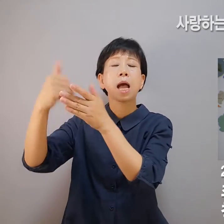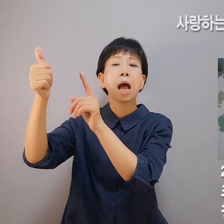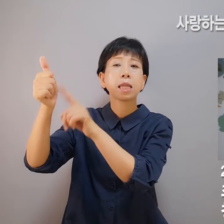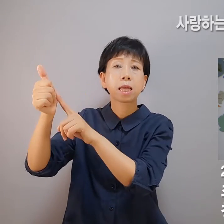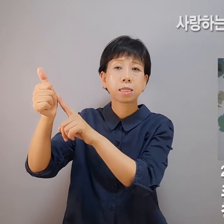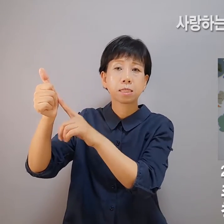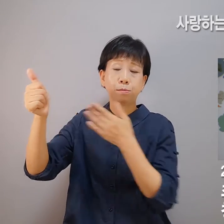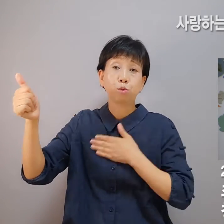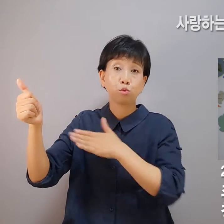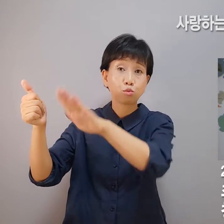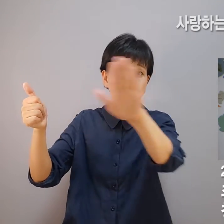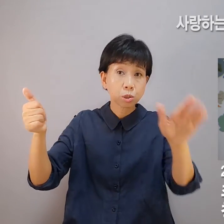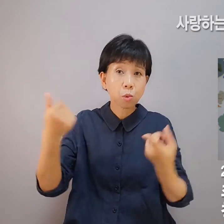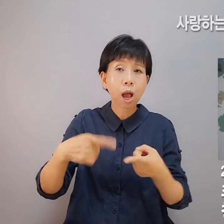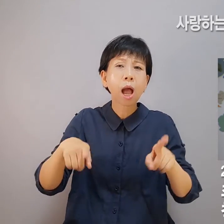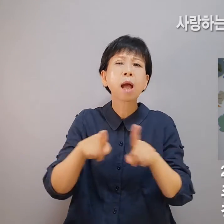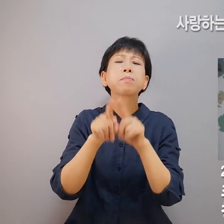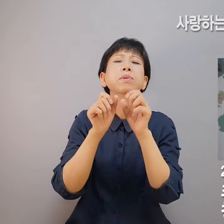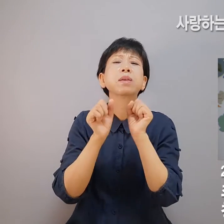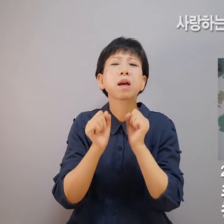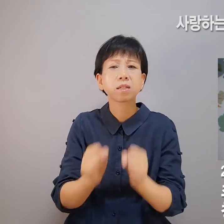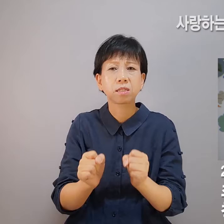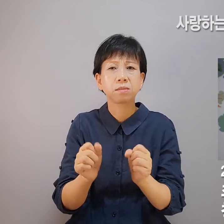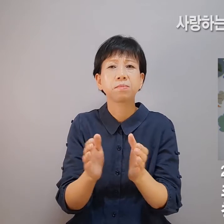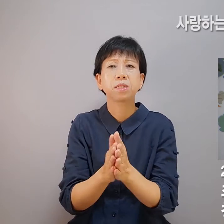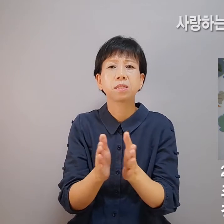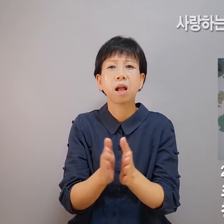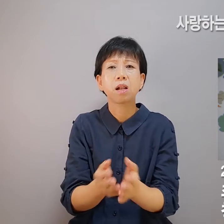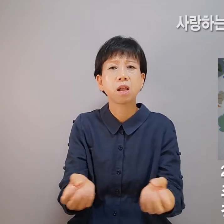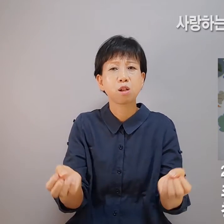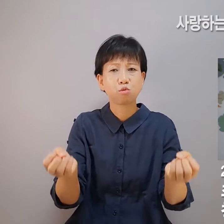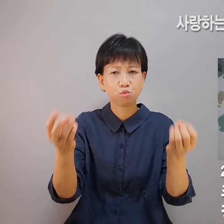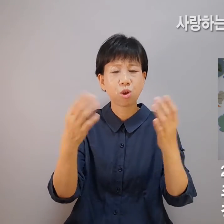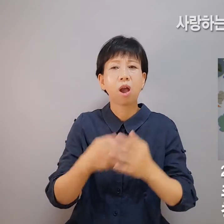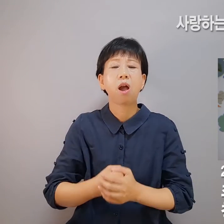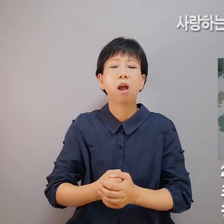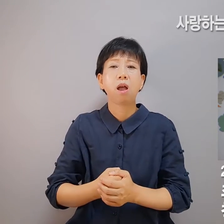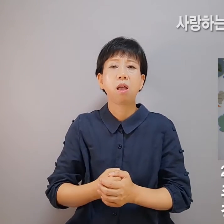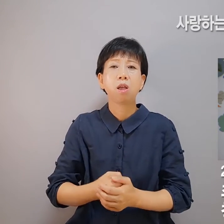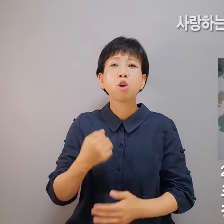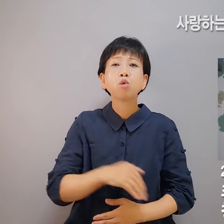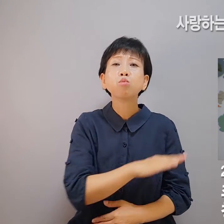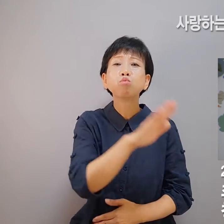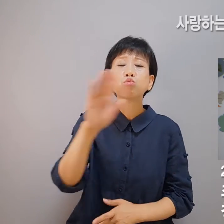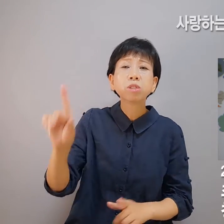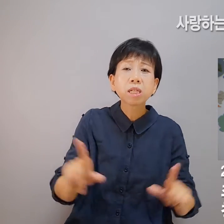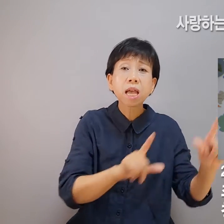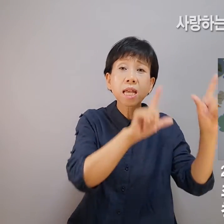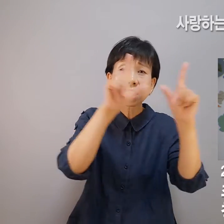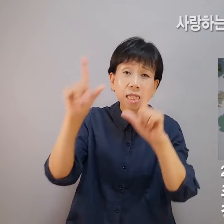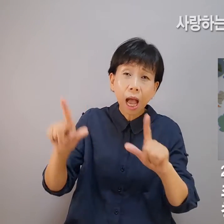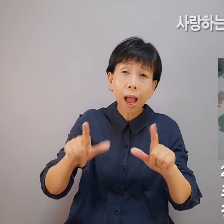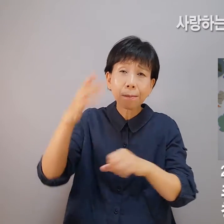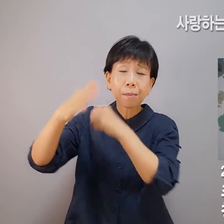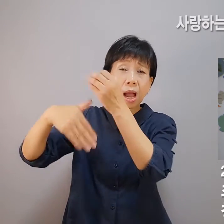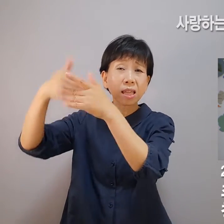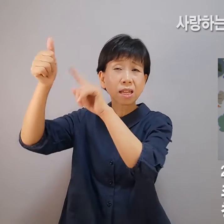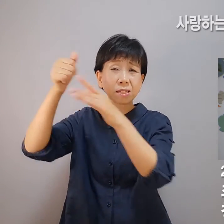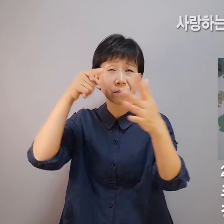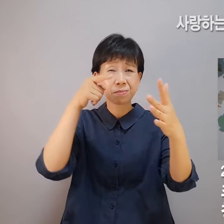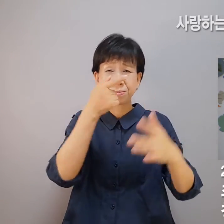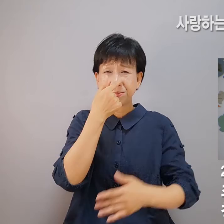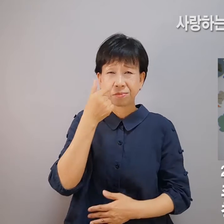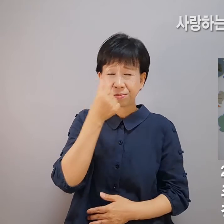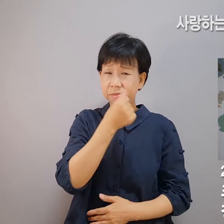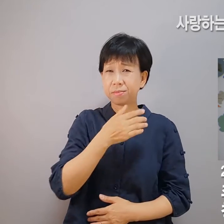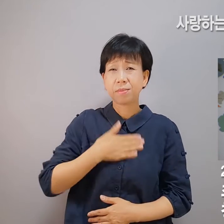아닐까요? 함께 하시죠. 할렐루야. 우리가 가야만 하는 길을 다 아시는 그 하나님이 우리와